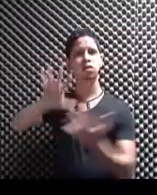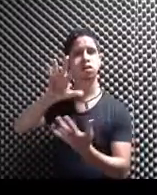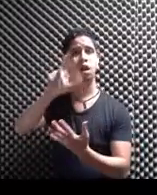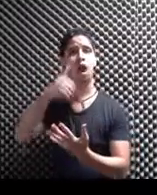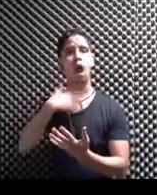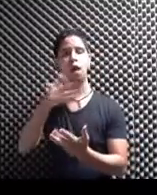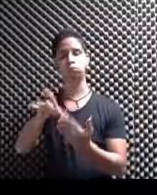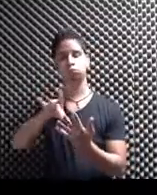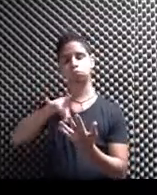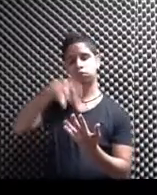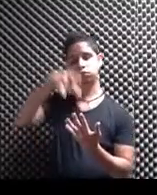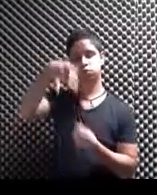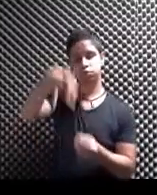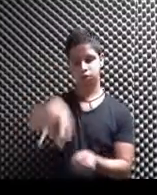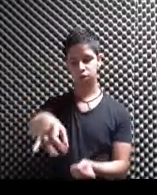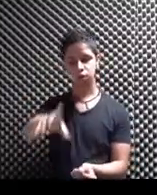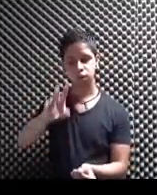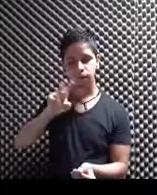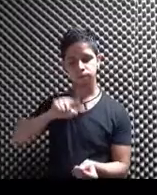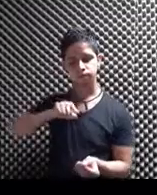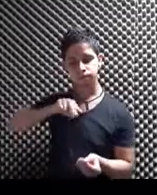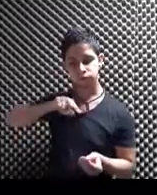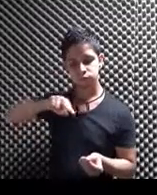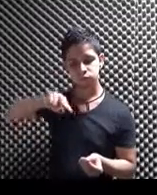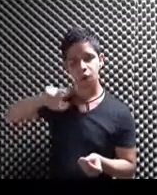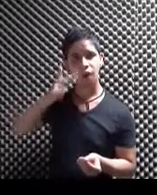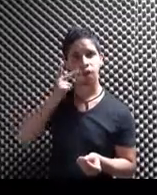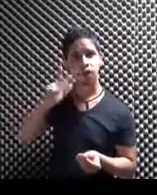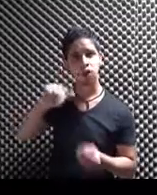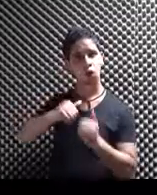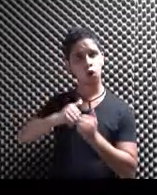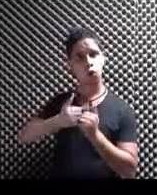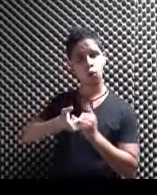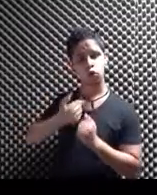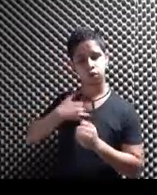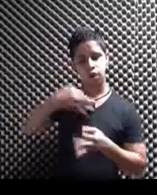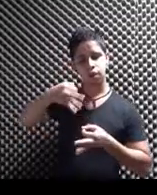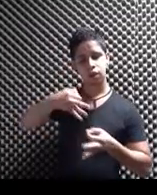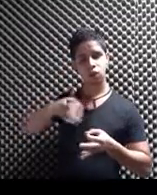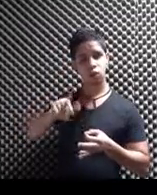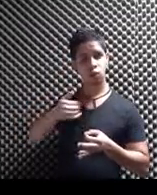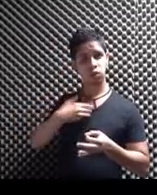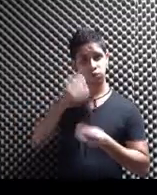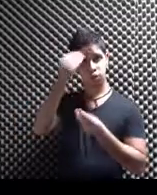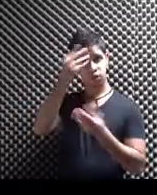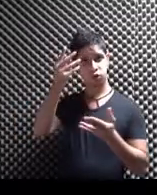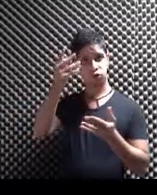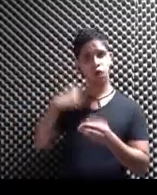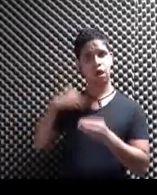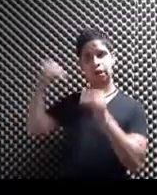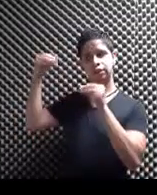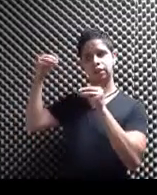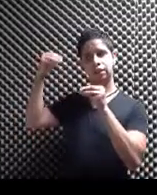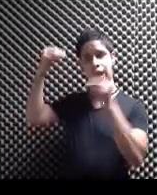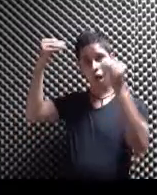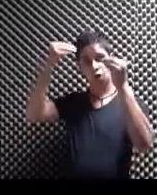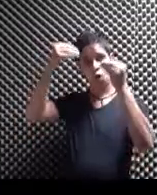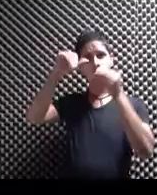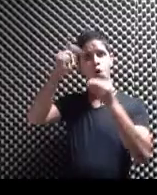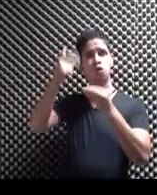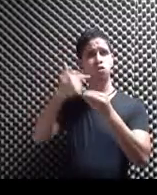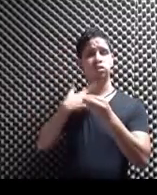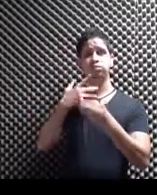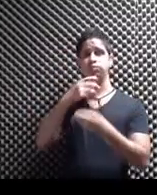leer las cartas y mirar el tarot como un legado que nos ha dejado una civilización que hace muchos, muchos,